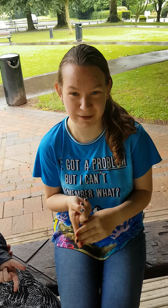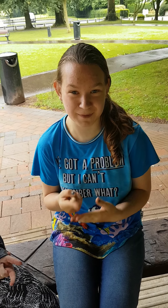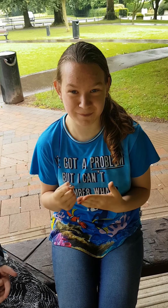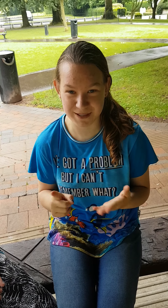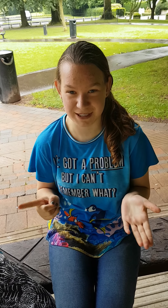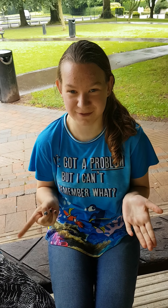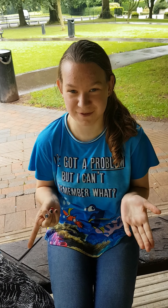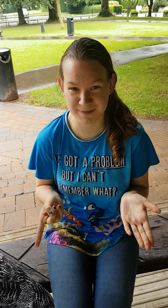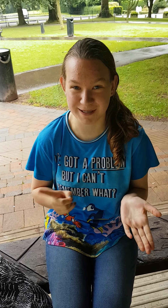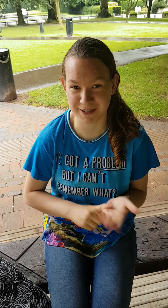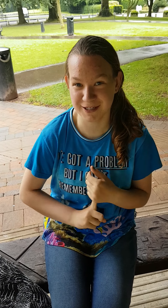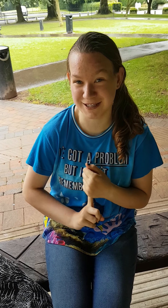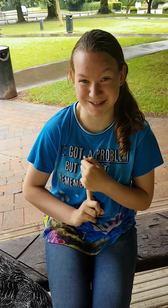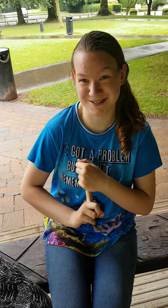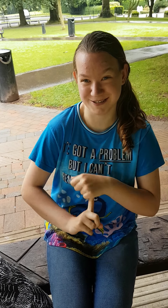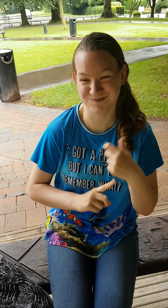chciałabym być w Hiszpanii kiedyś.